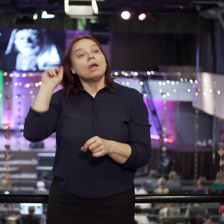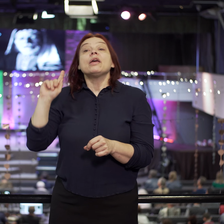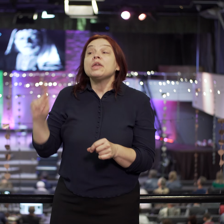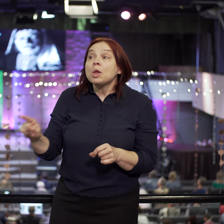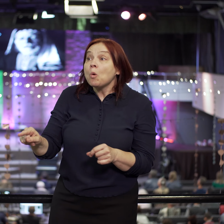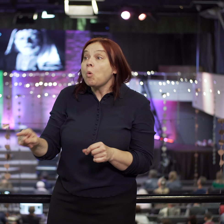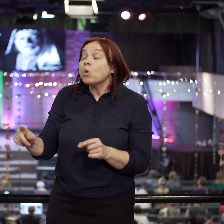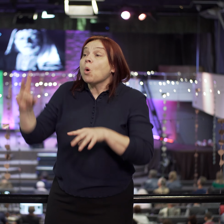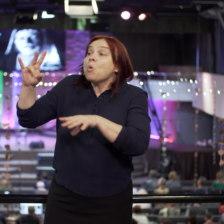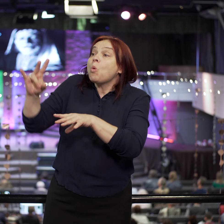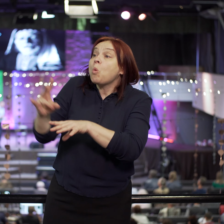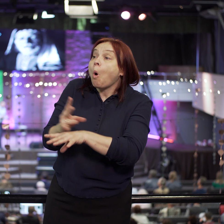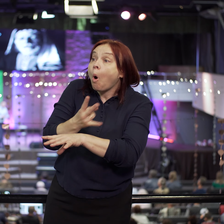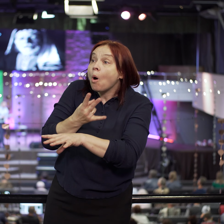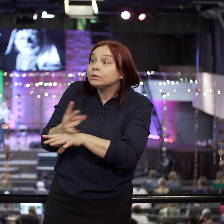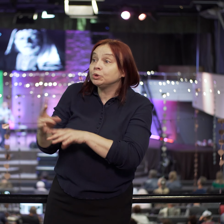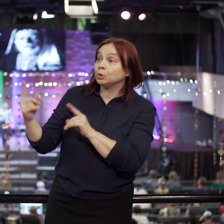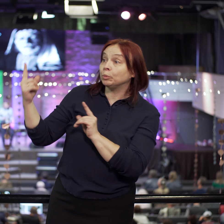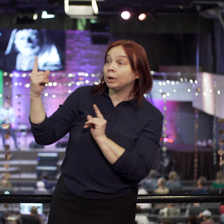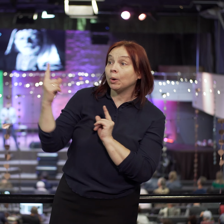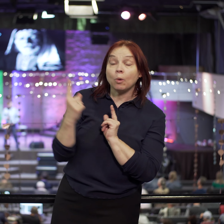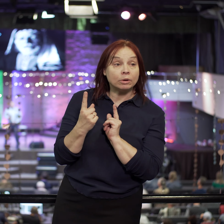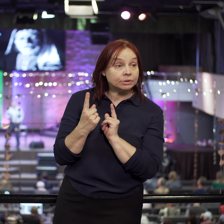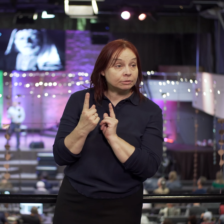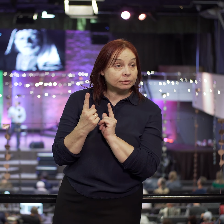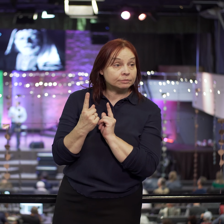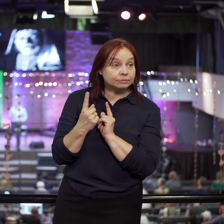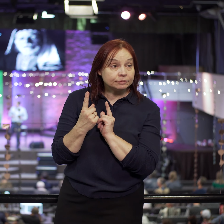Иисусу Христу ночью. И некоторые